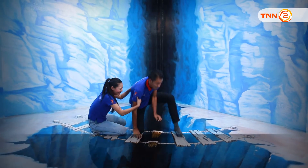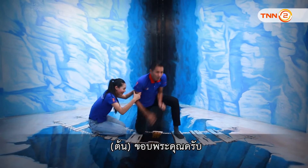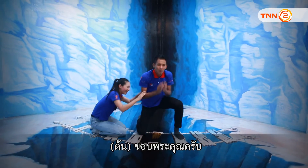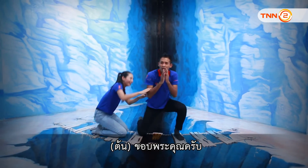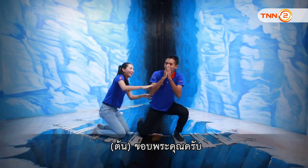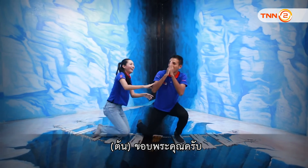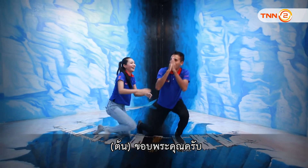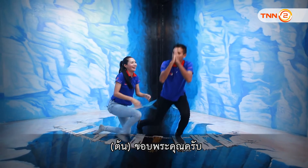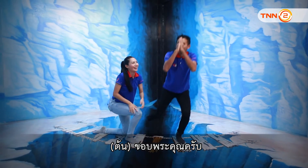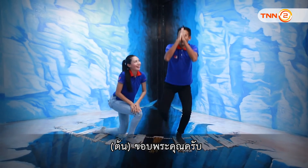ขอบคุณครับ